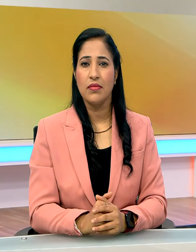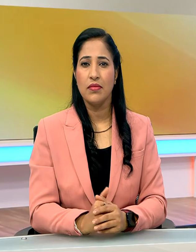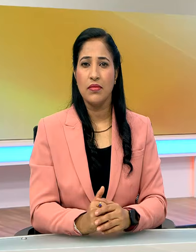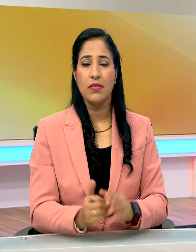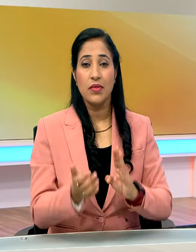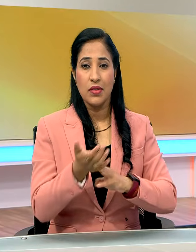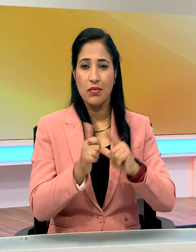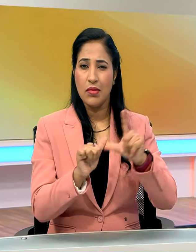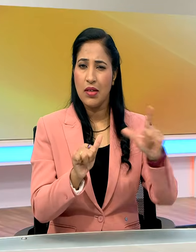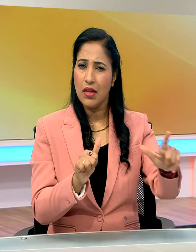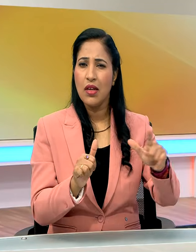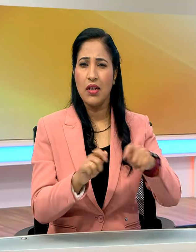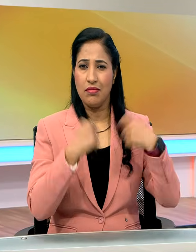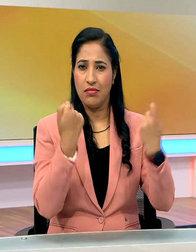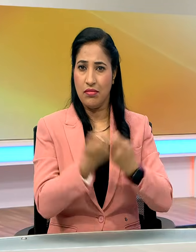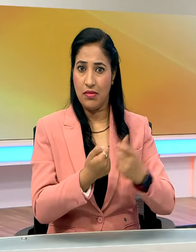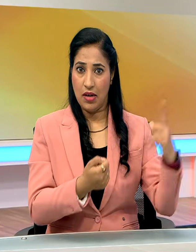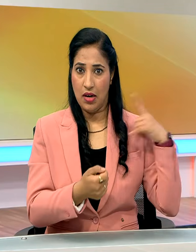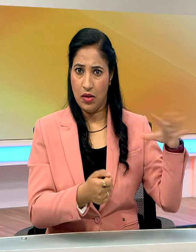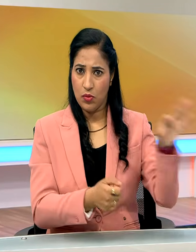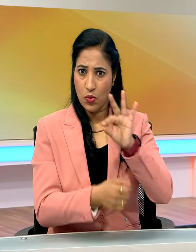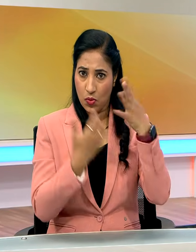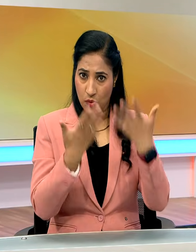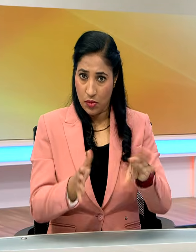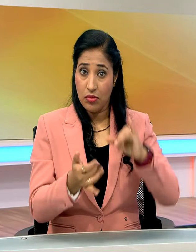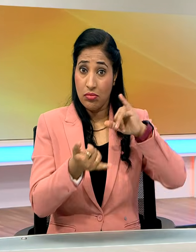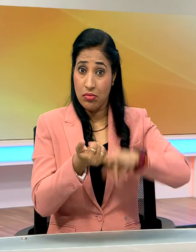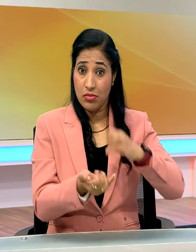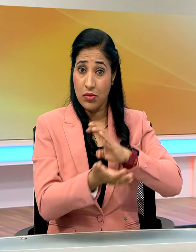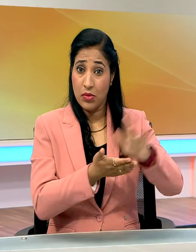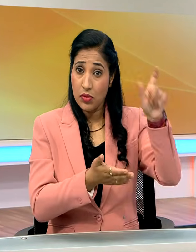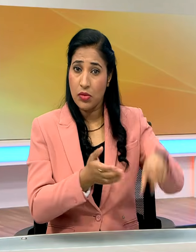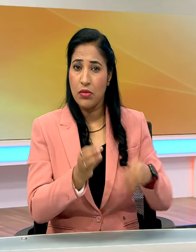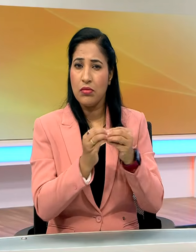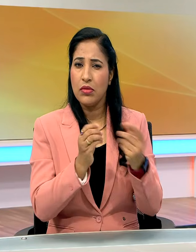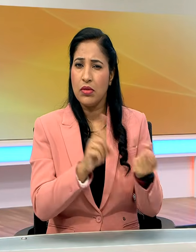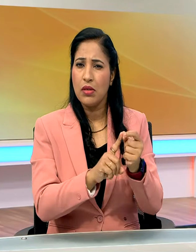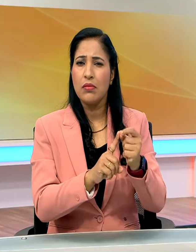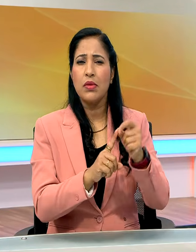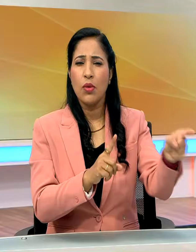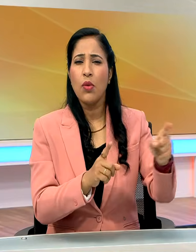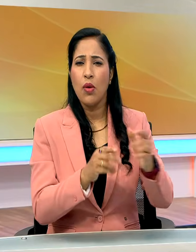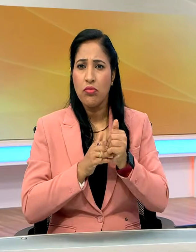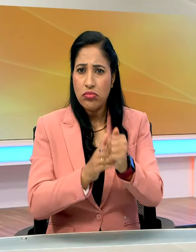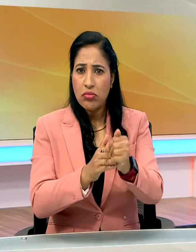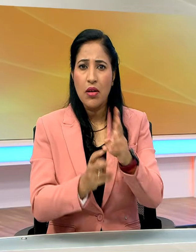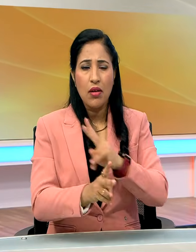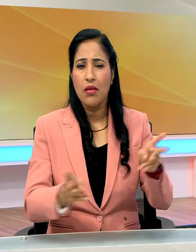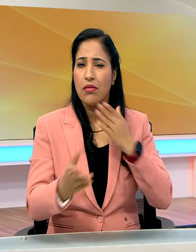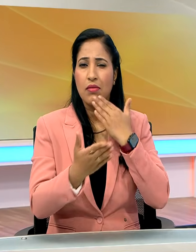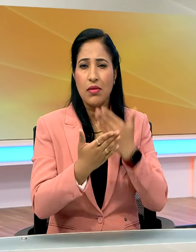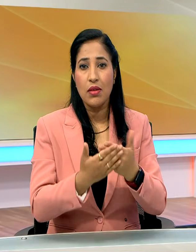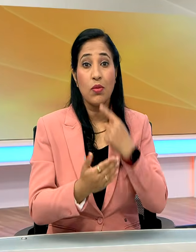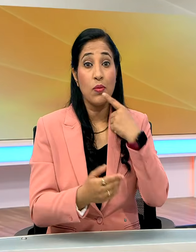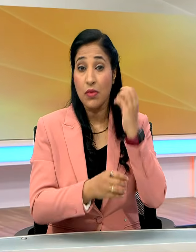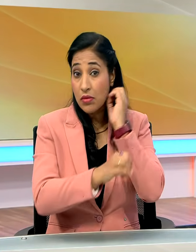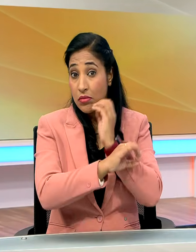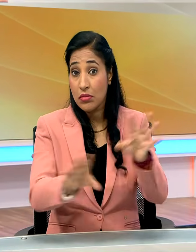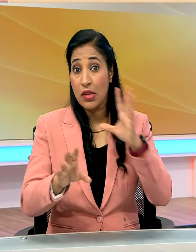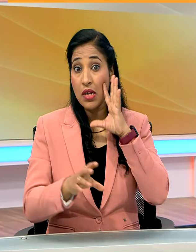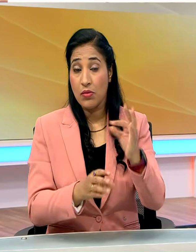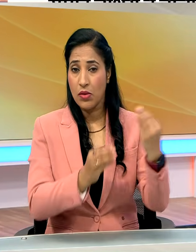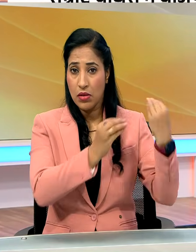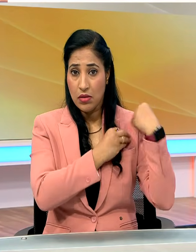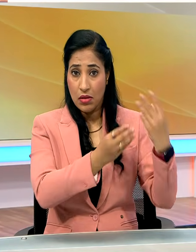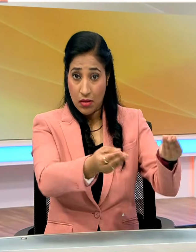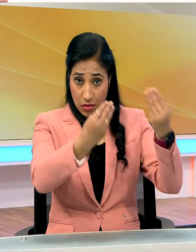और विधायक दल के नेता चुने जाने के बाद सम्राट चौधरी ने बीजेपी के केंद्रीय नेतृत्व का आभार जताया। अपने संदेश में उन्होंने कहा कि महत्वपूर्ण जिम्मेदारी सौंपने